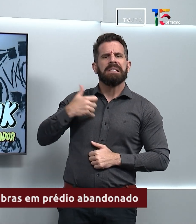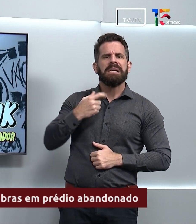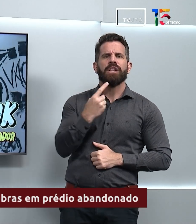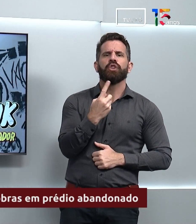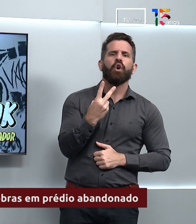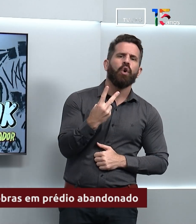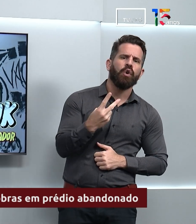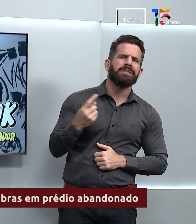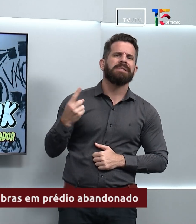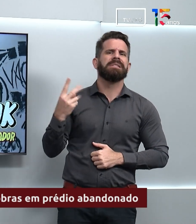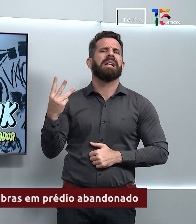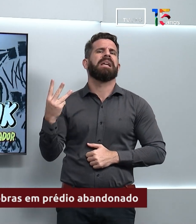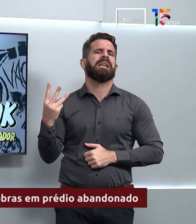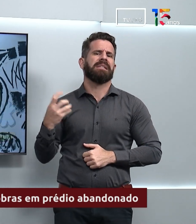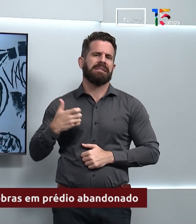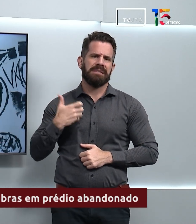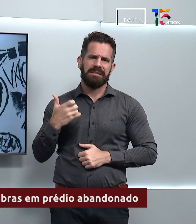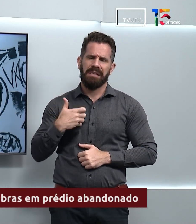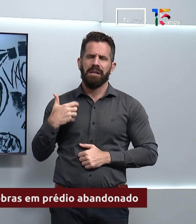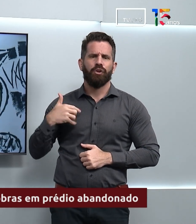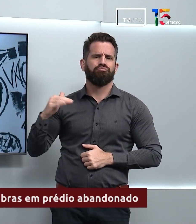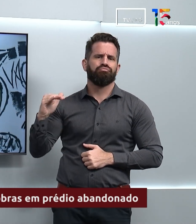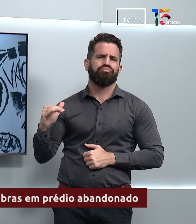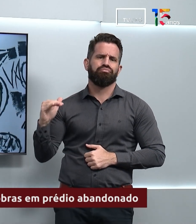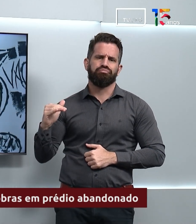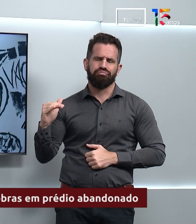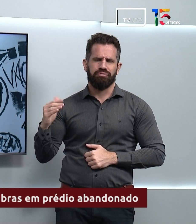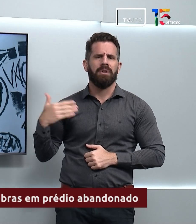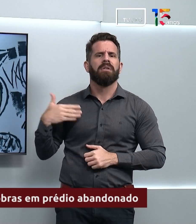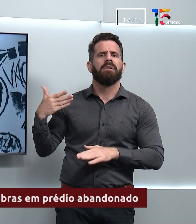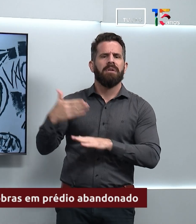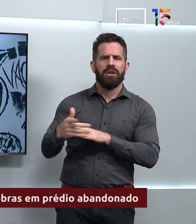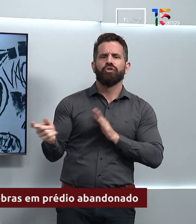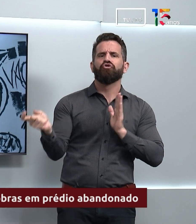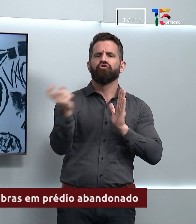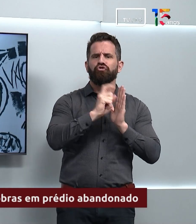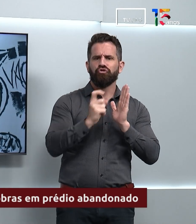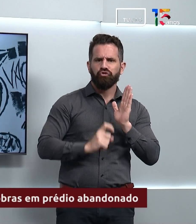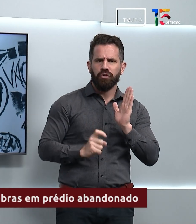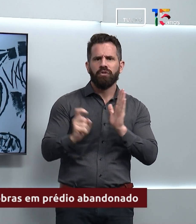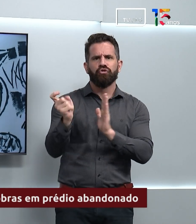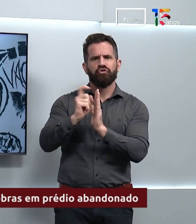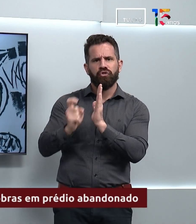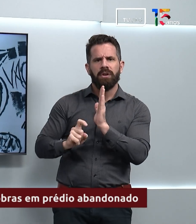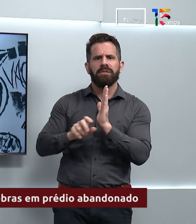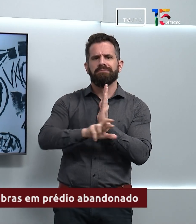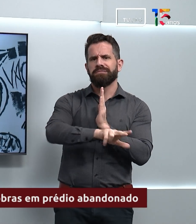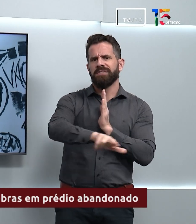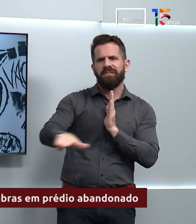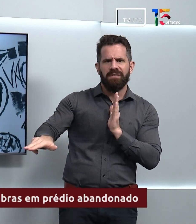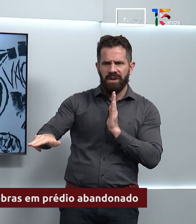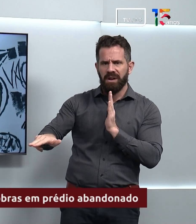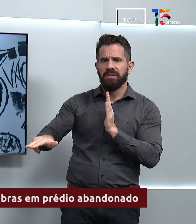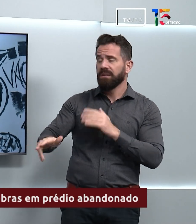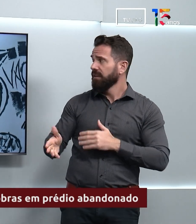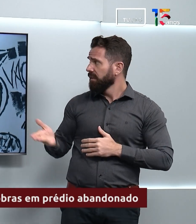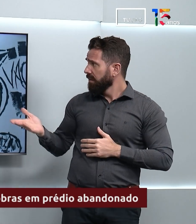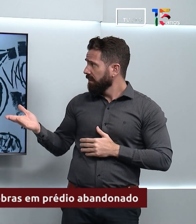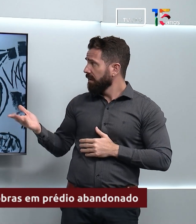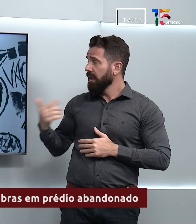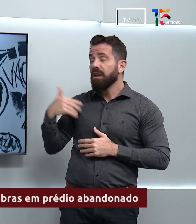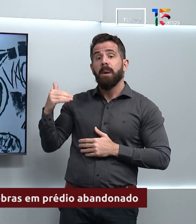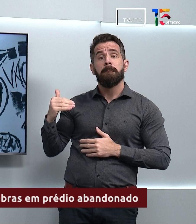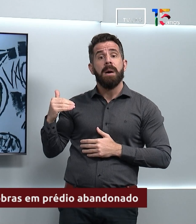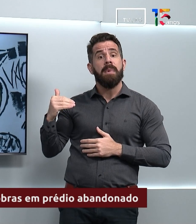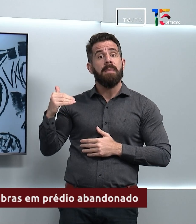cá. Desde pivete, vinha pra cá, curtia ficar lançando com spray, umas pichação, as tags. Aí, quando eu fui